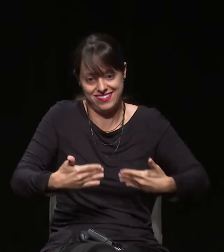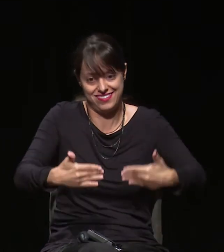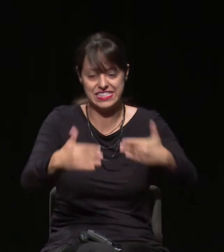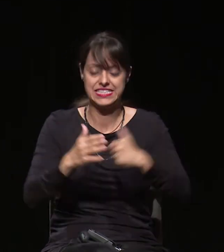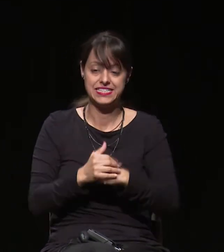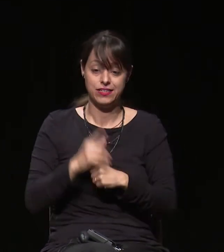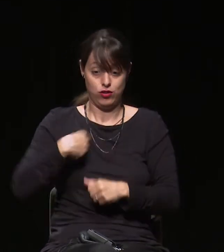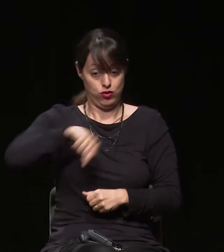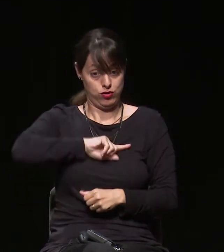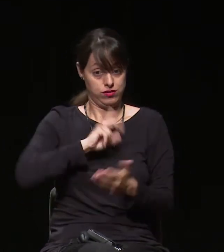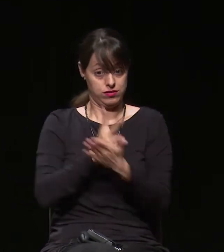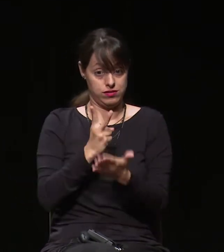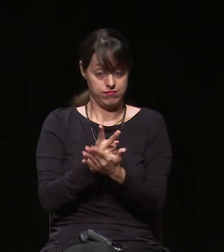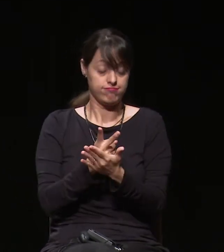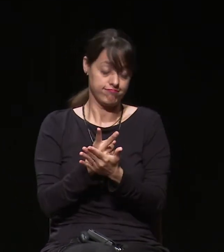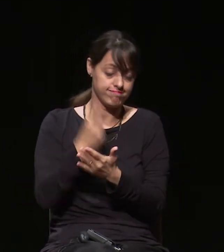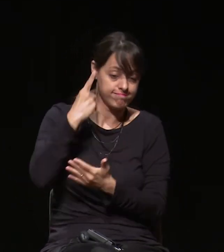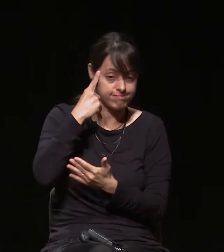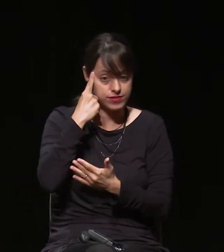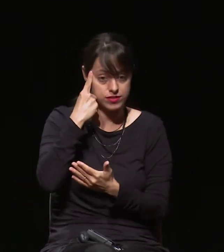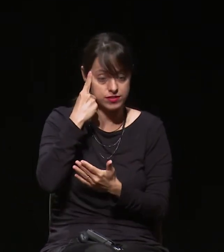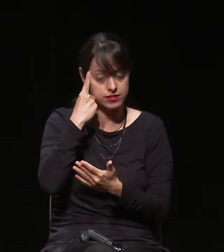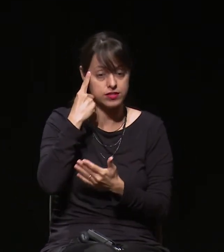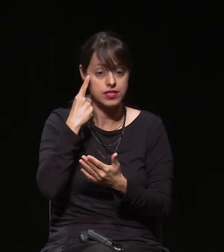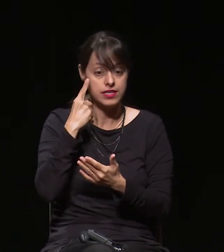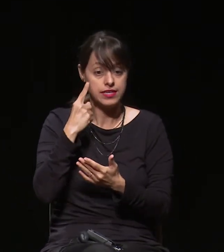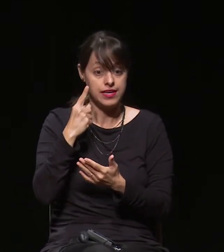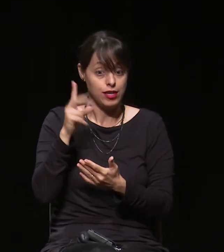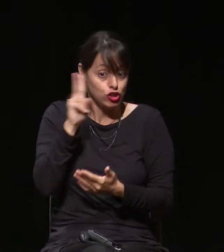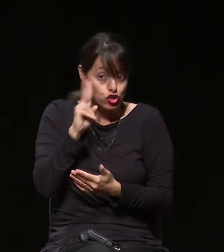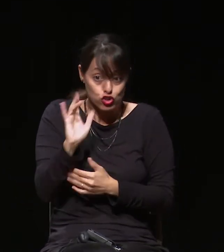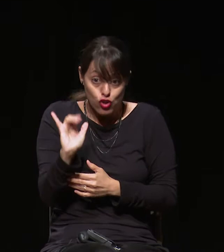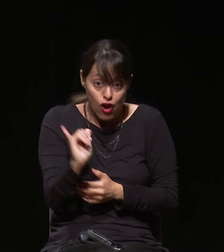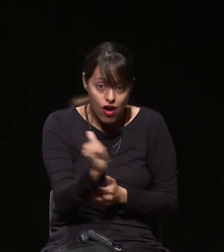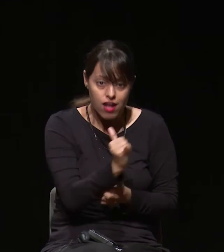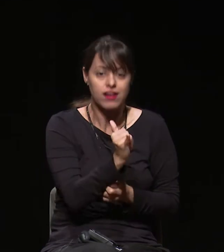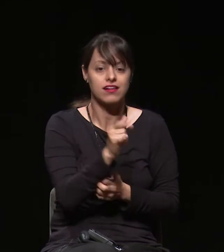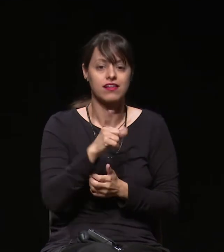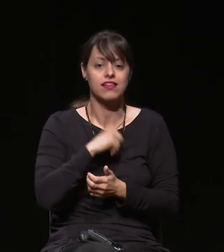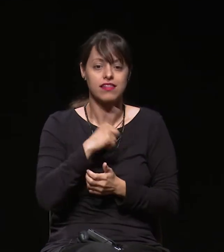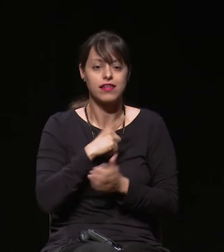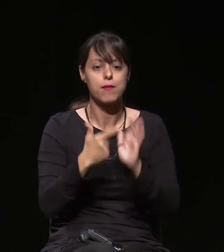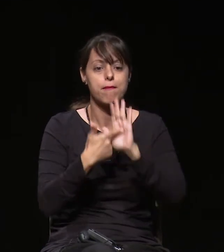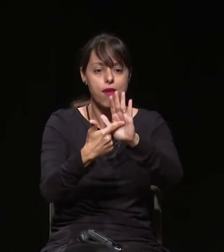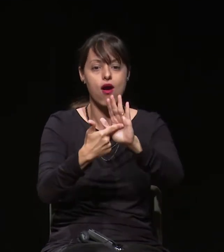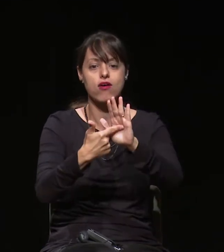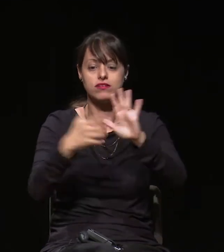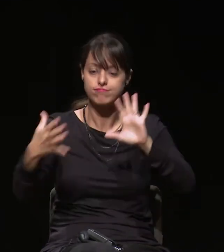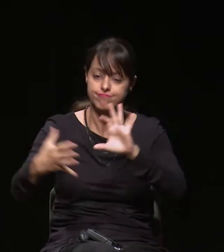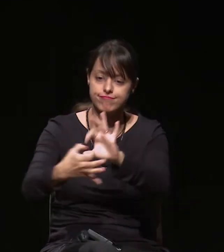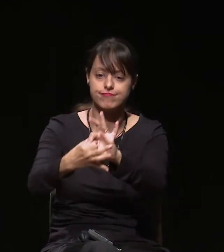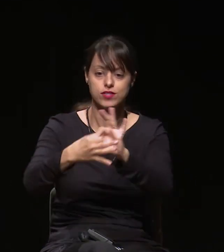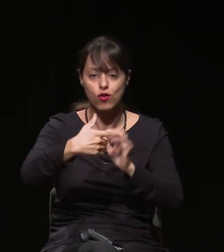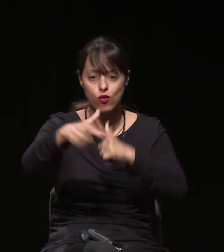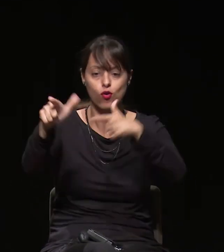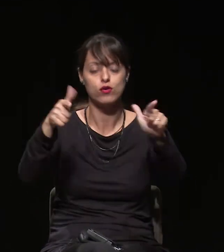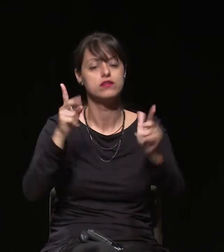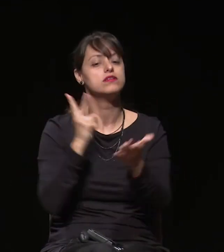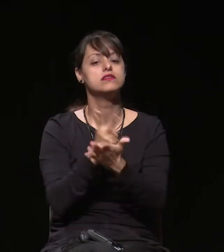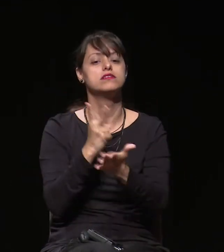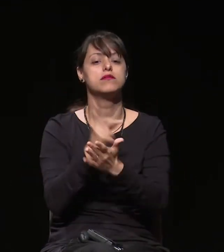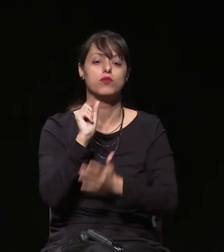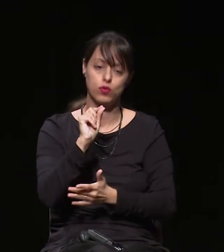sempre aguardando a concepção de que, a partir delas se articulam outras mostras que contam sempre